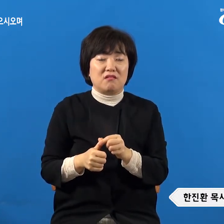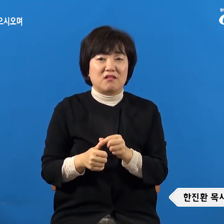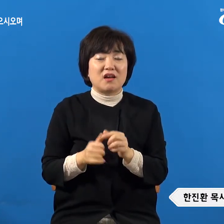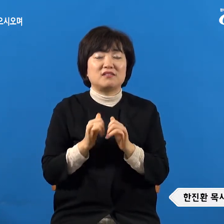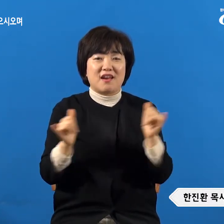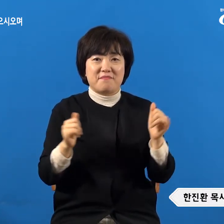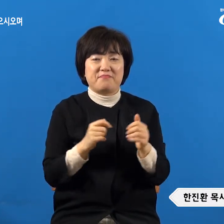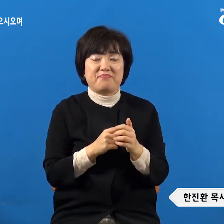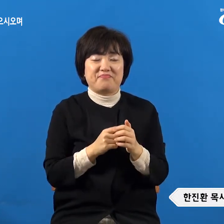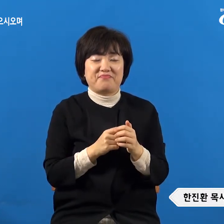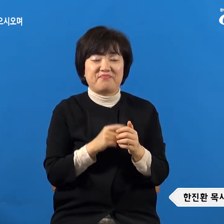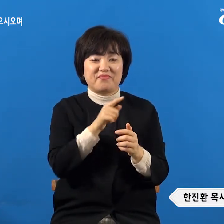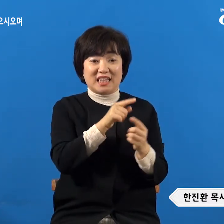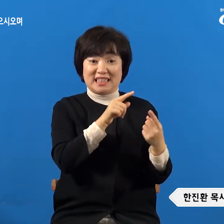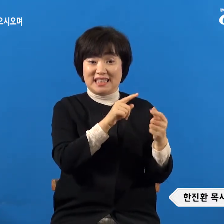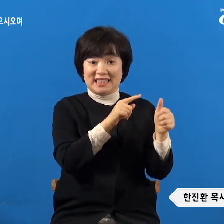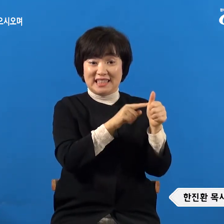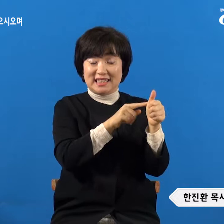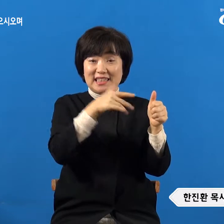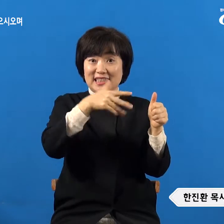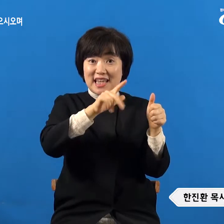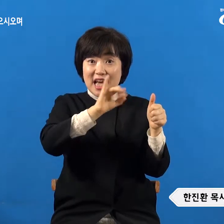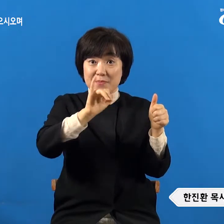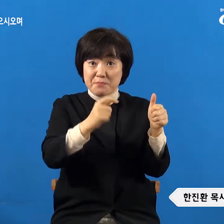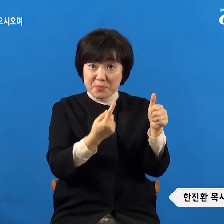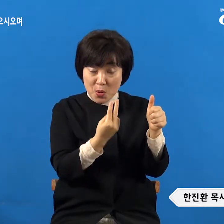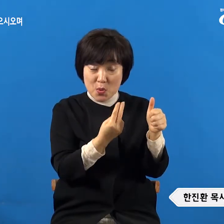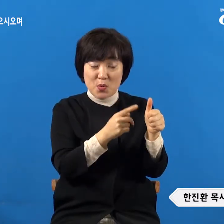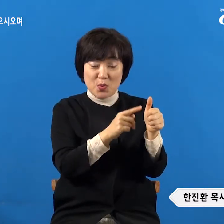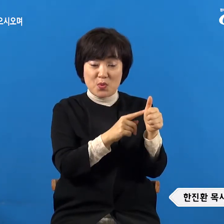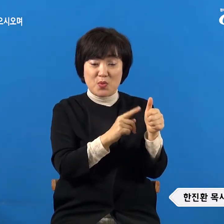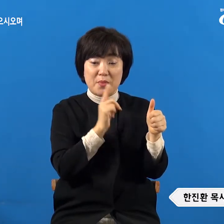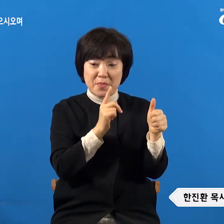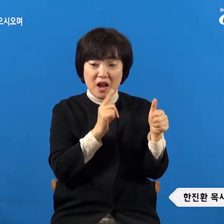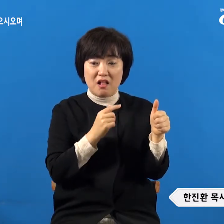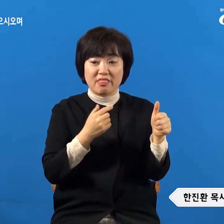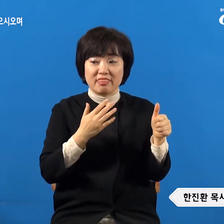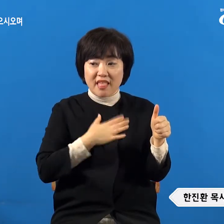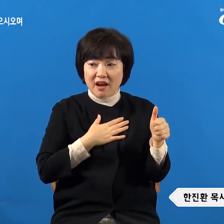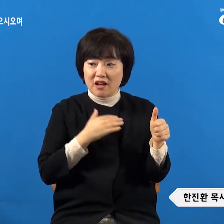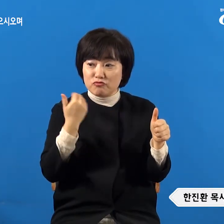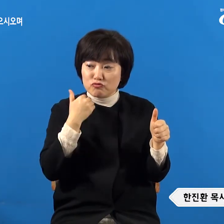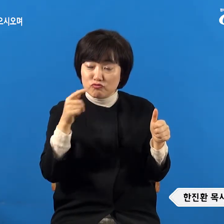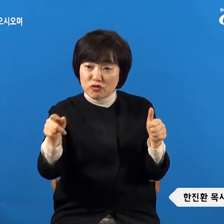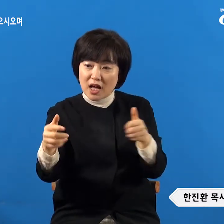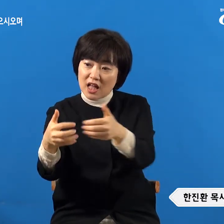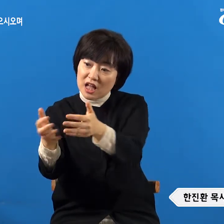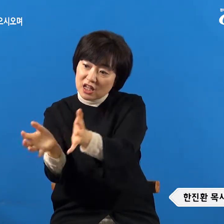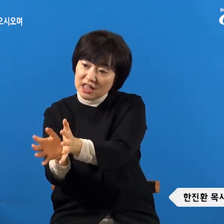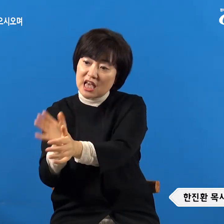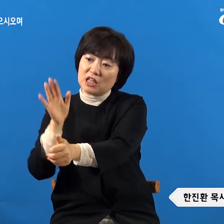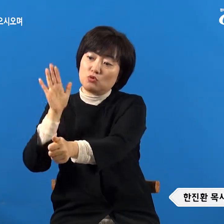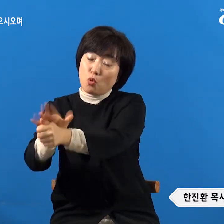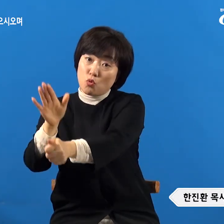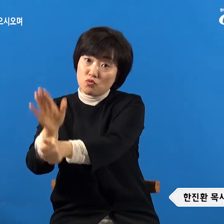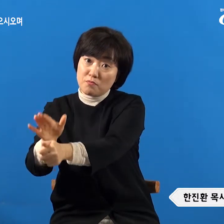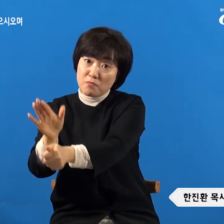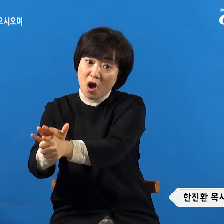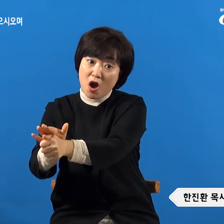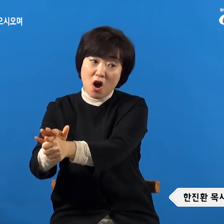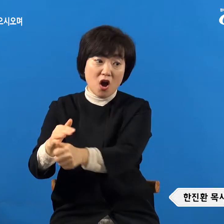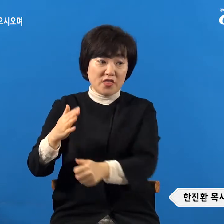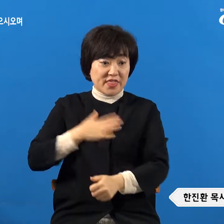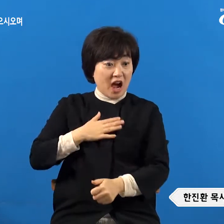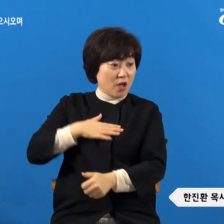그분이 어느 자리에서 이런 말을 했습니다. 자기가 어떤 기관을 도우면 매스컴에서는 대번에